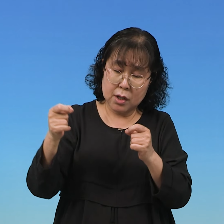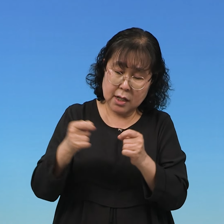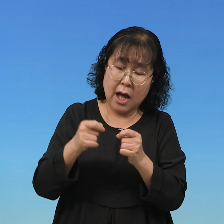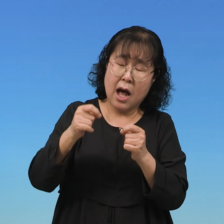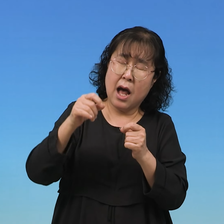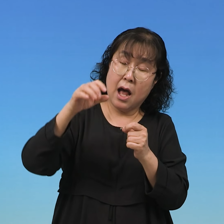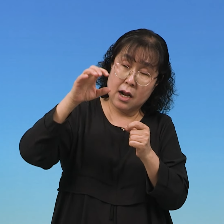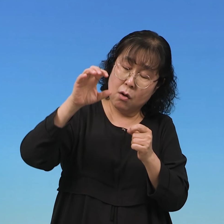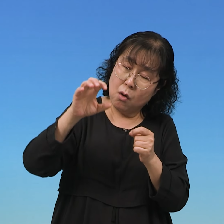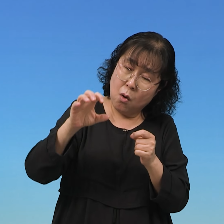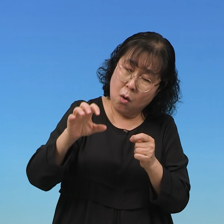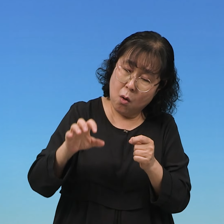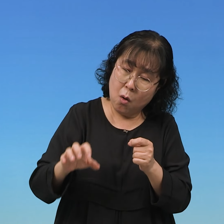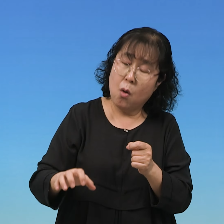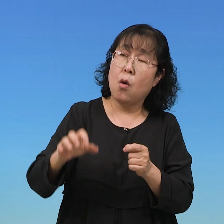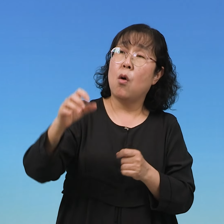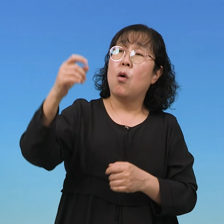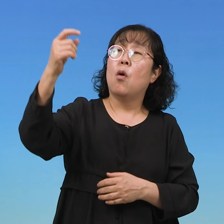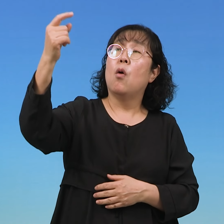물가로